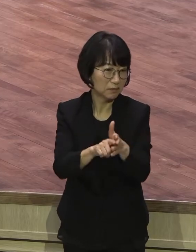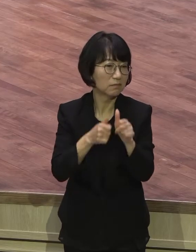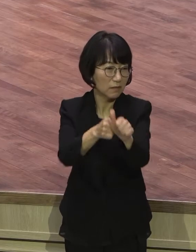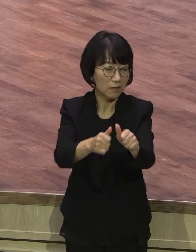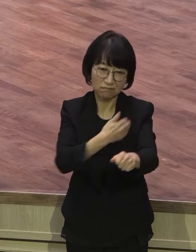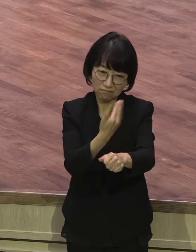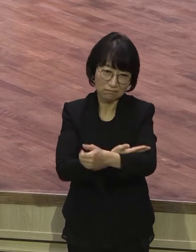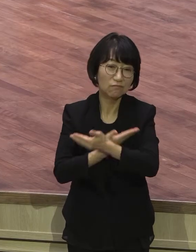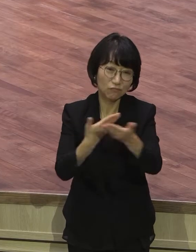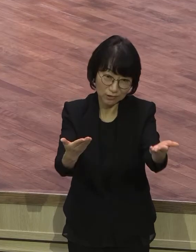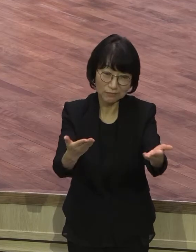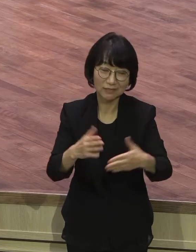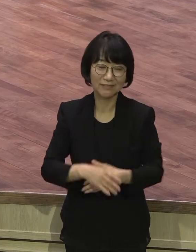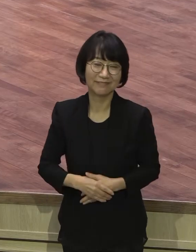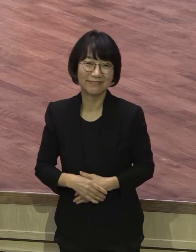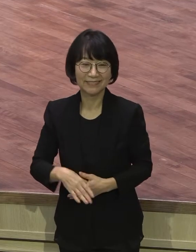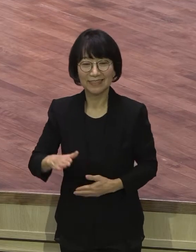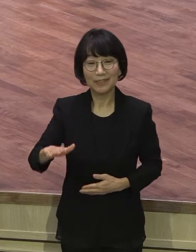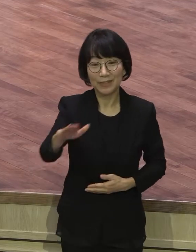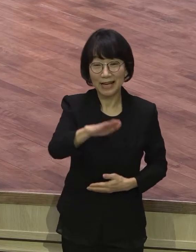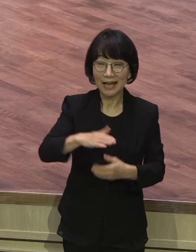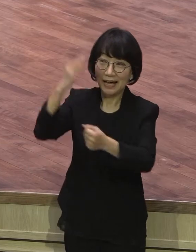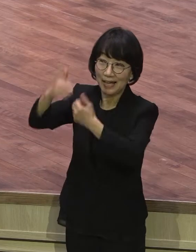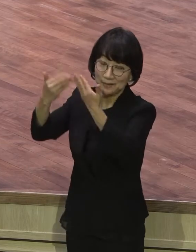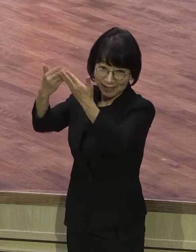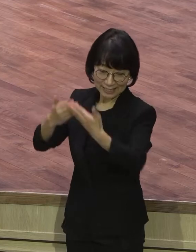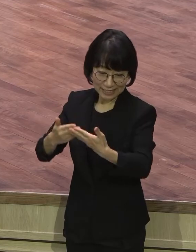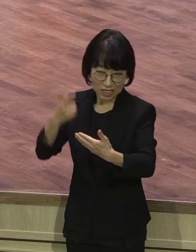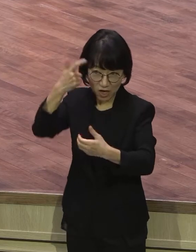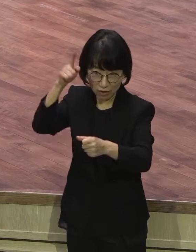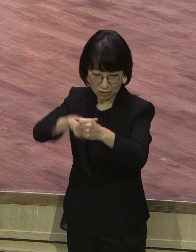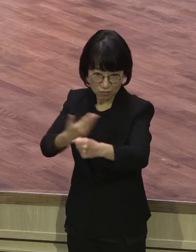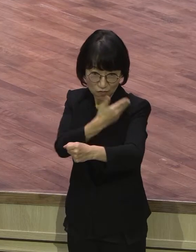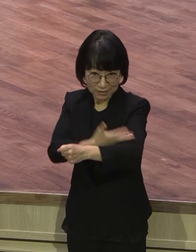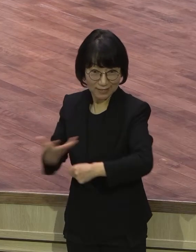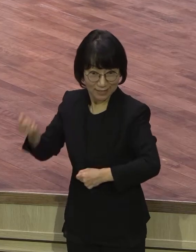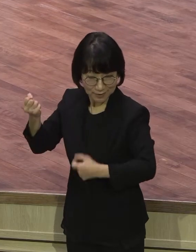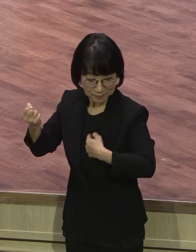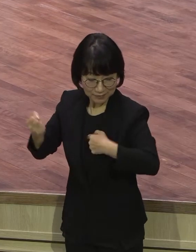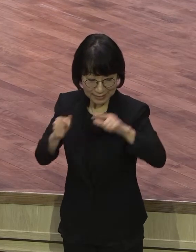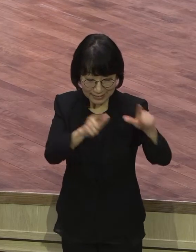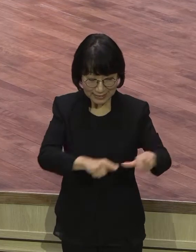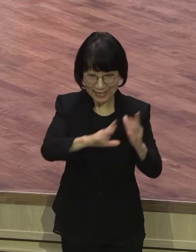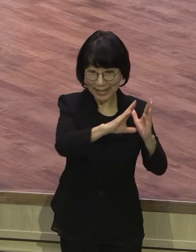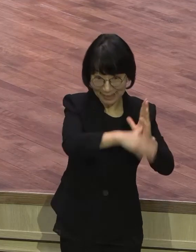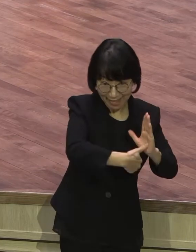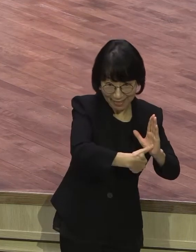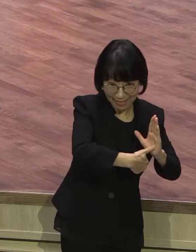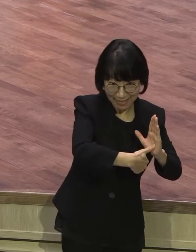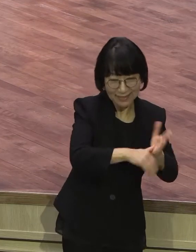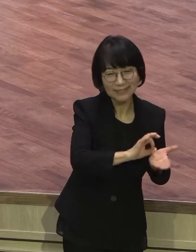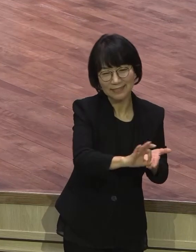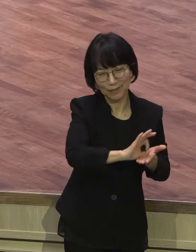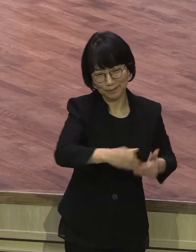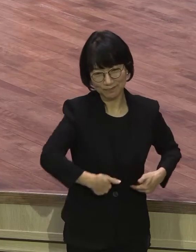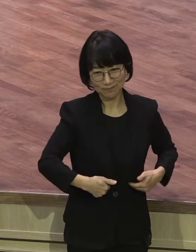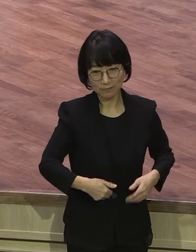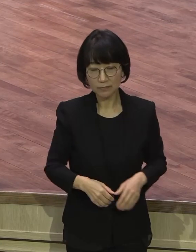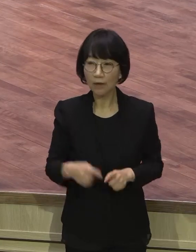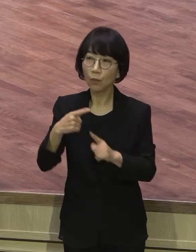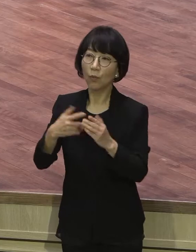여러분, 영계 성도 여러분, 영적인 권세를 삶의 현장에서 실제로, 교회에서만 말고 삶의